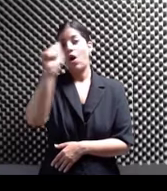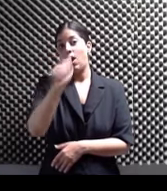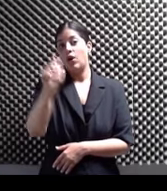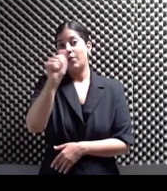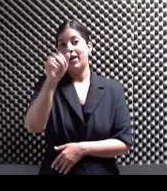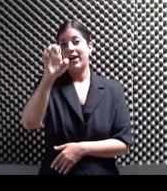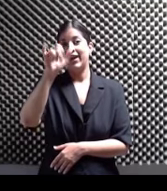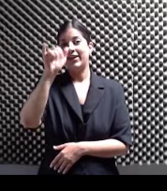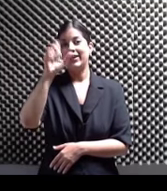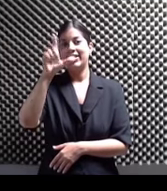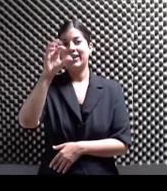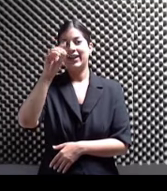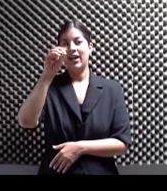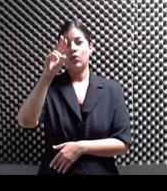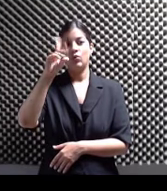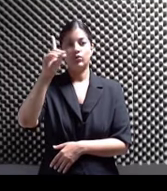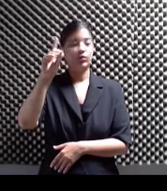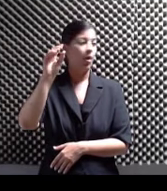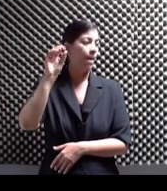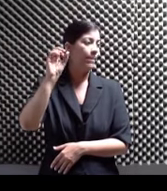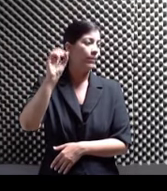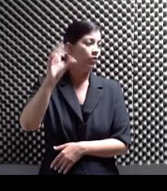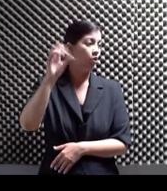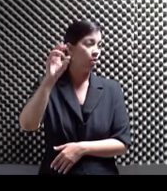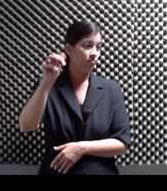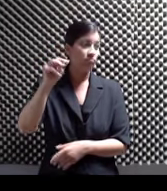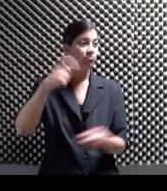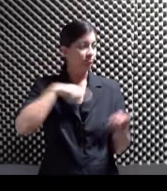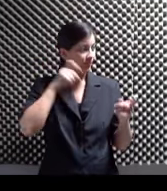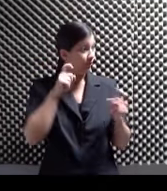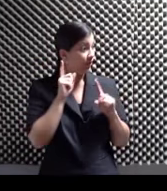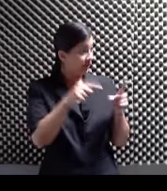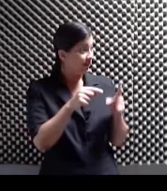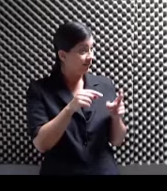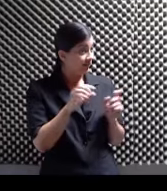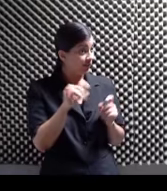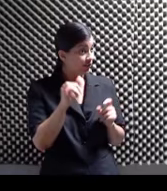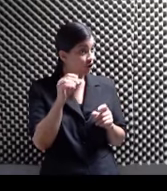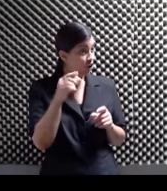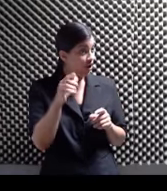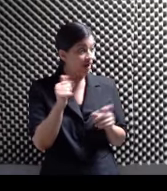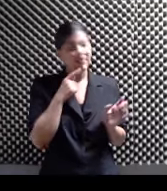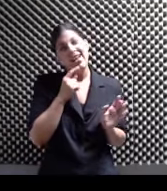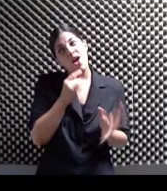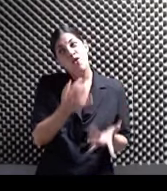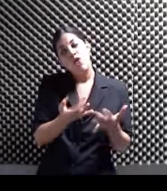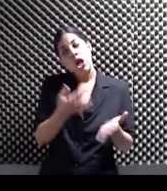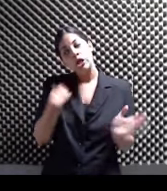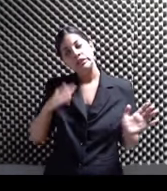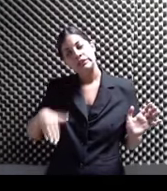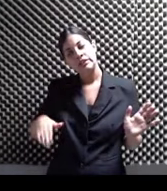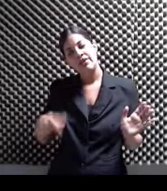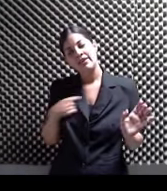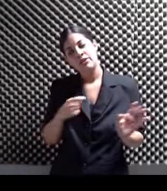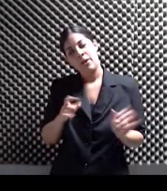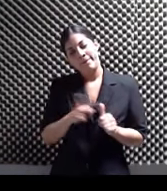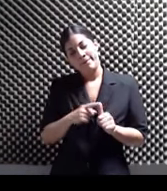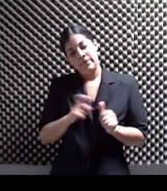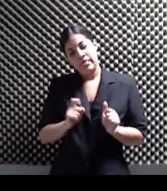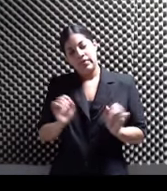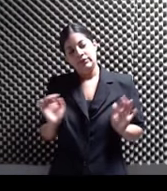elnidodelguerrero@icloud.com, porque ahí tenemos que ir, José. Sí, me Vamos. Y lo del fuego ahí todavía. No, no, necesito. No me